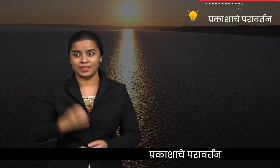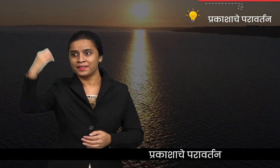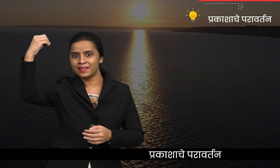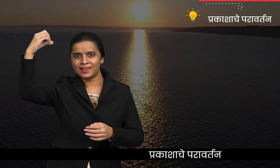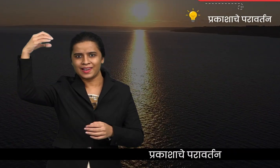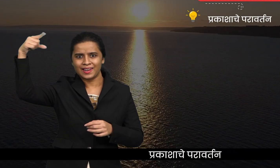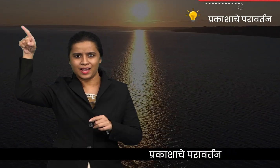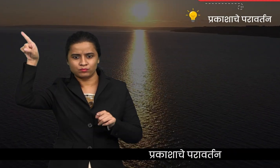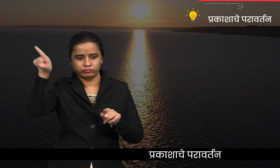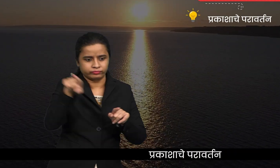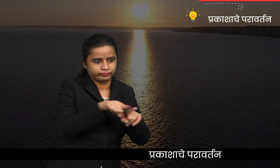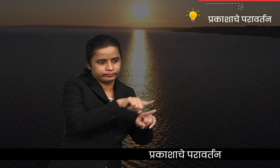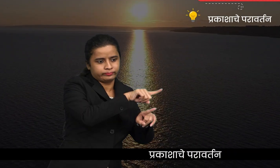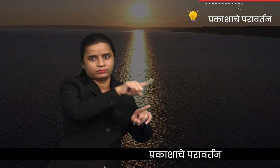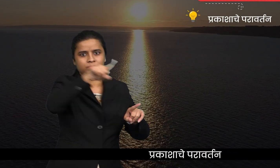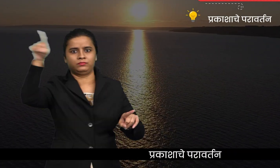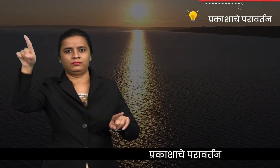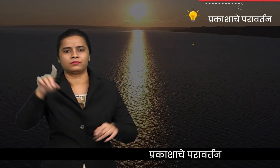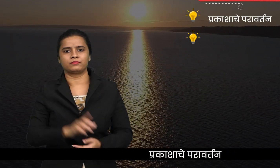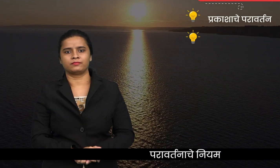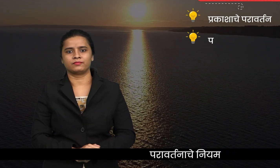प्रकाशाचे परावर्तन,